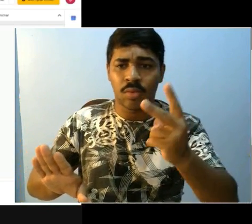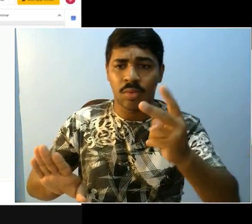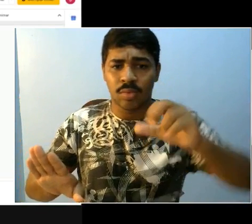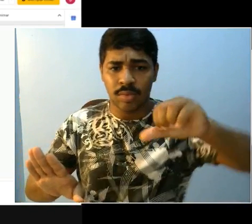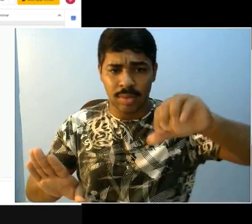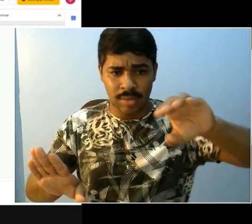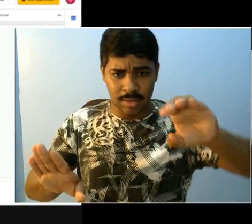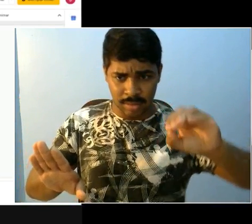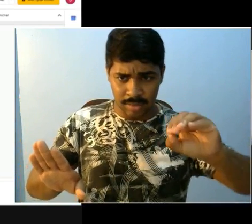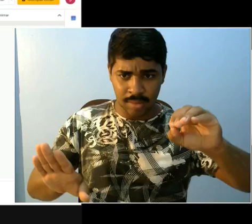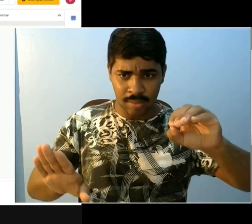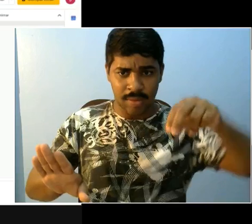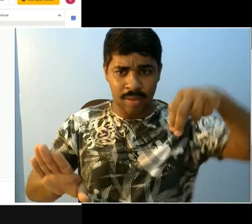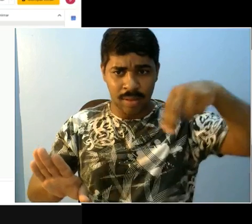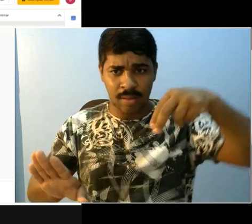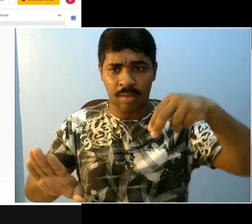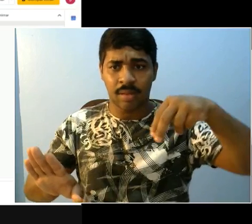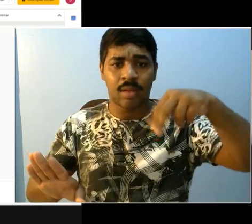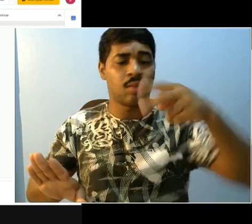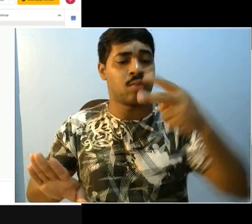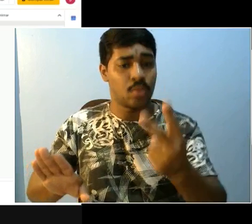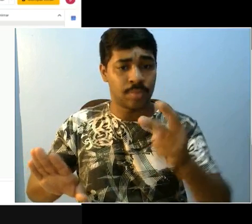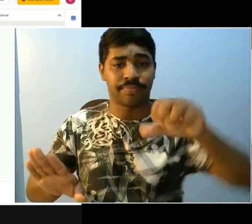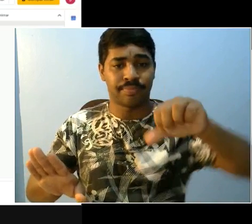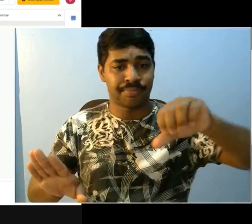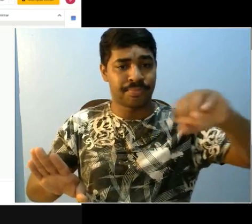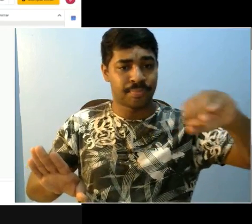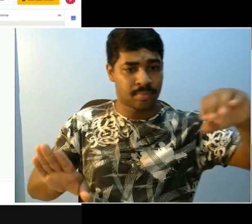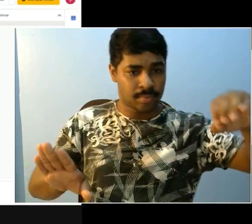a força,